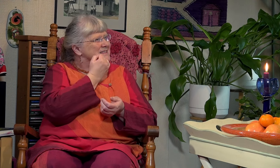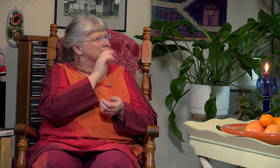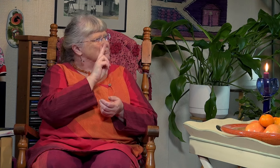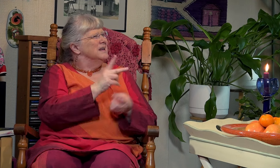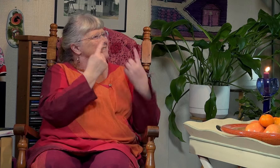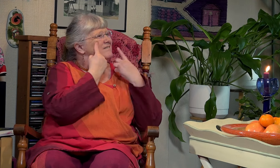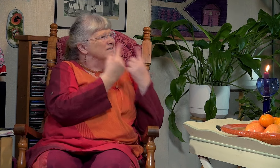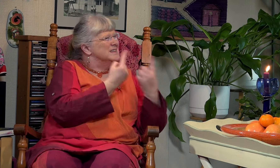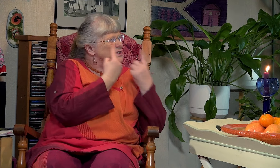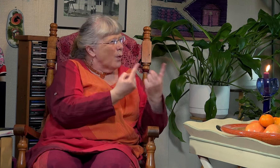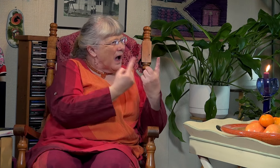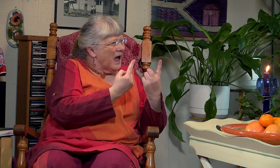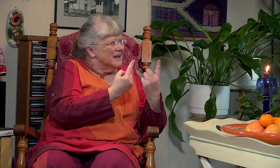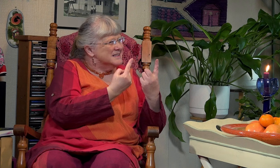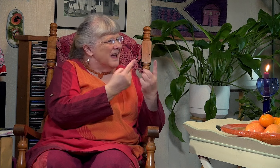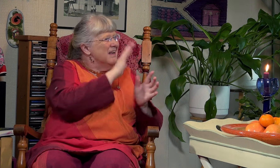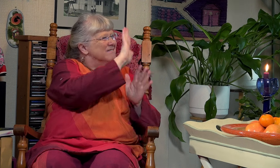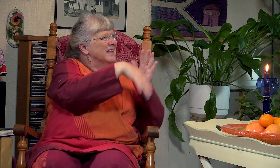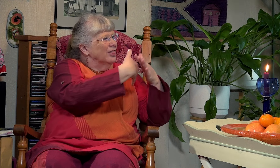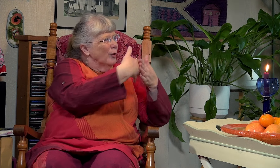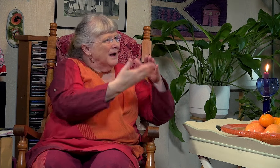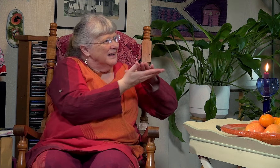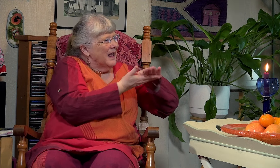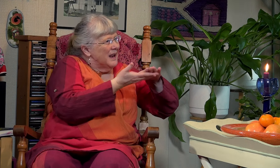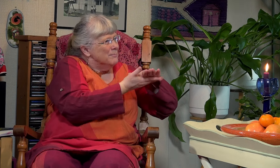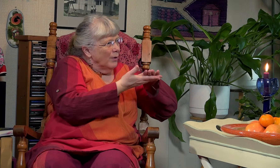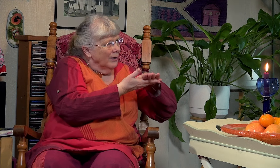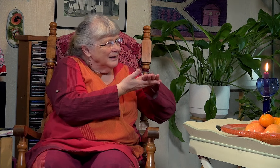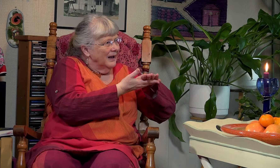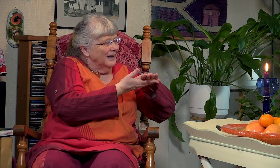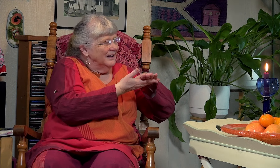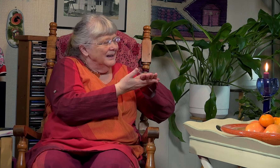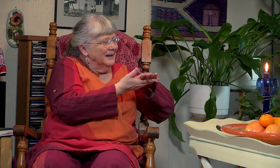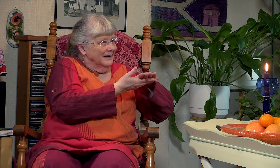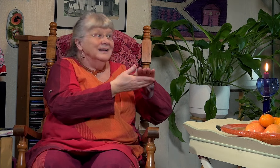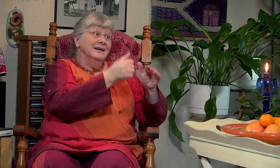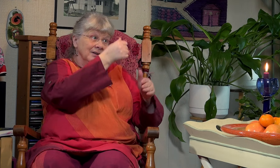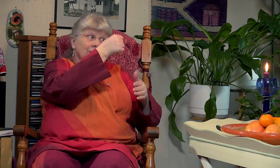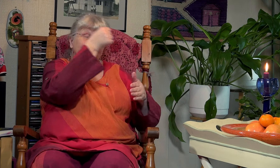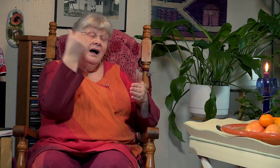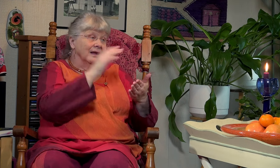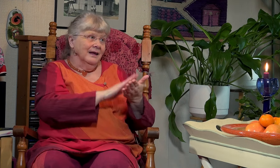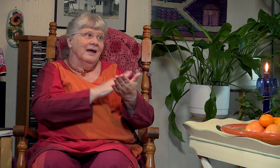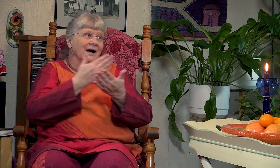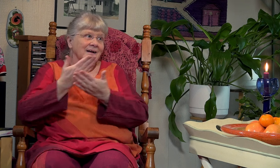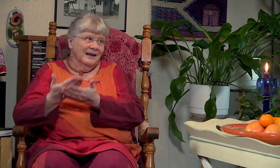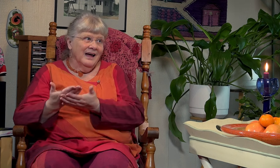Ja Kuurojen vitsit ovat hyvin visuaalisia ja se viittomakieli on siinä niin kuin pohjana niissä, niin niitä